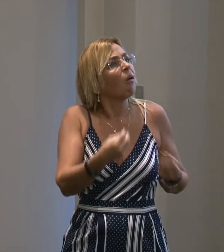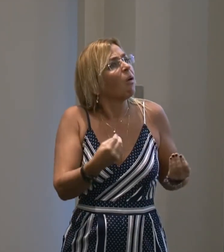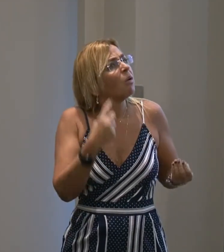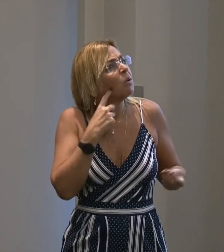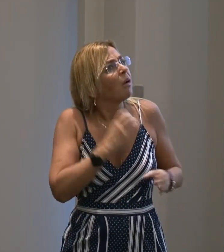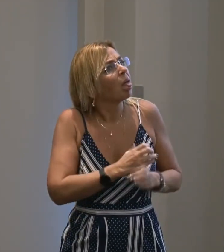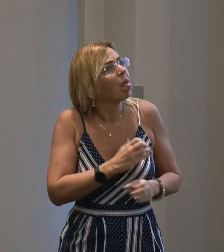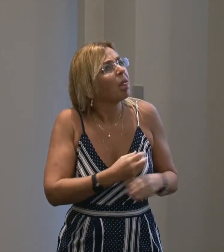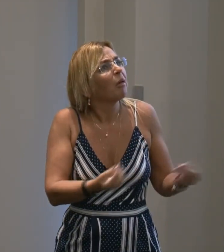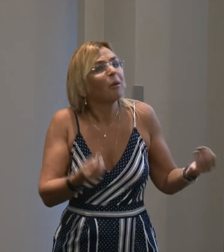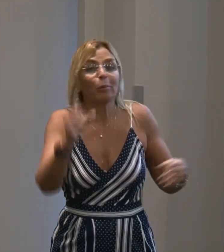eles disseram que